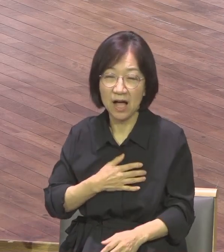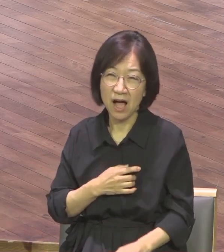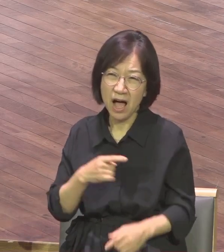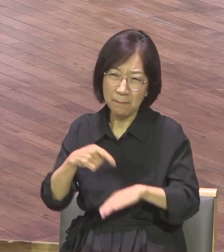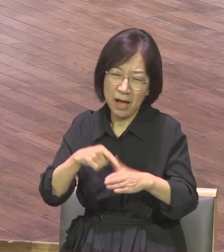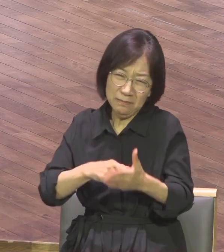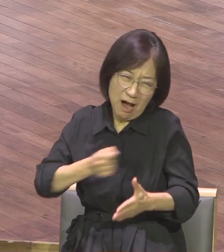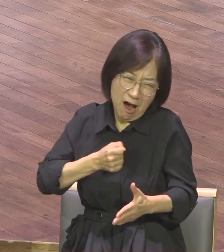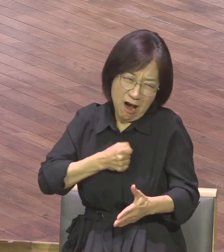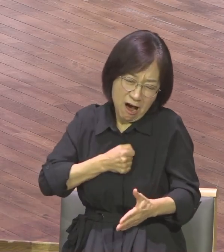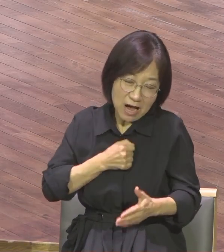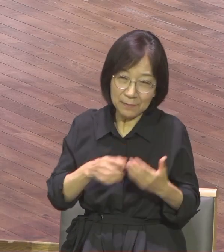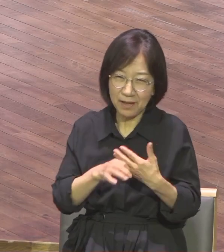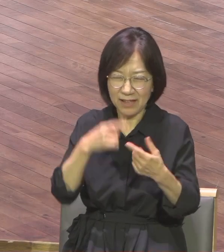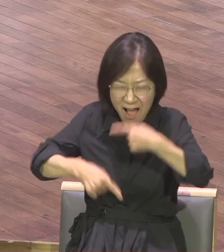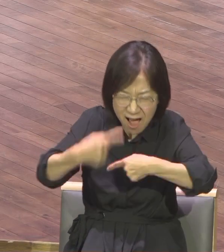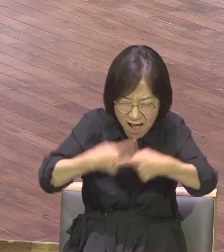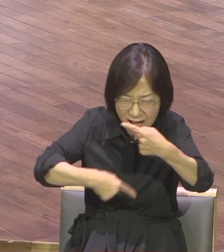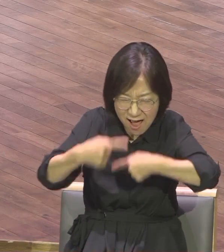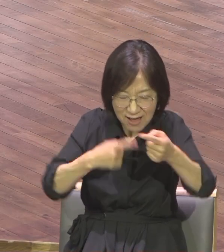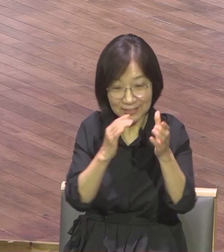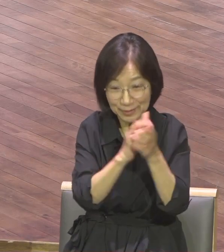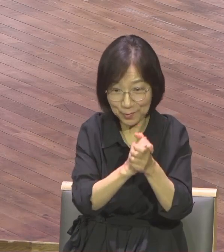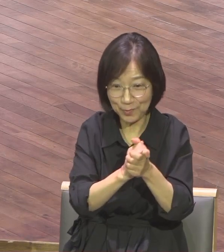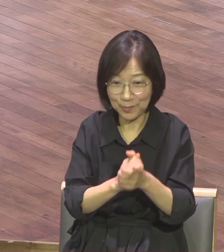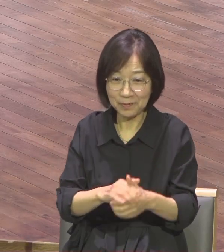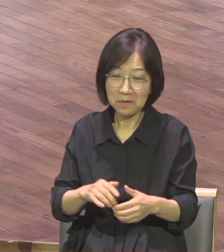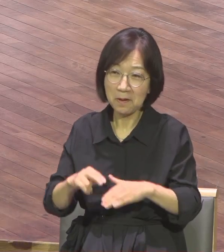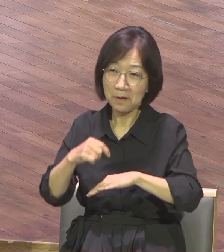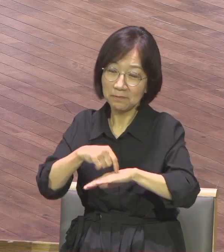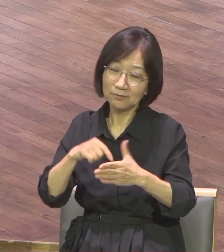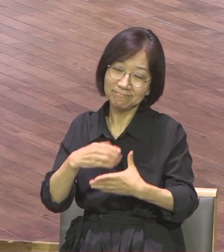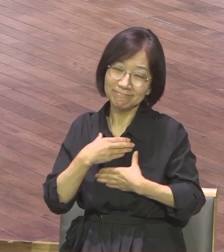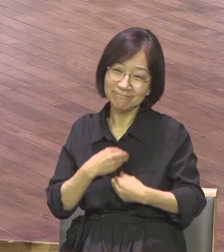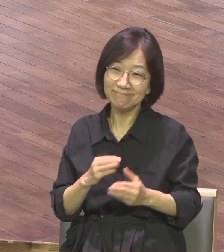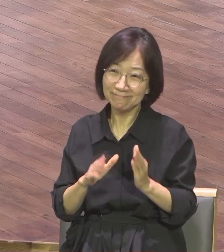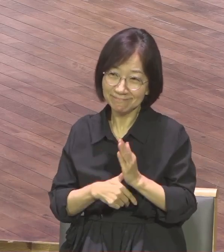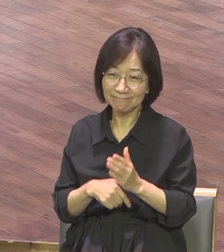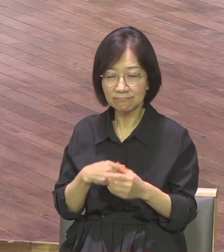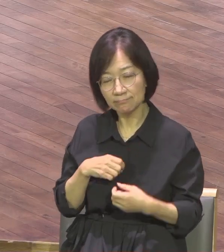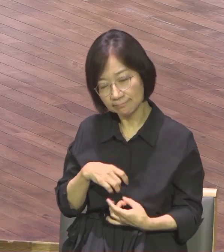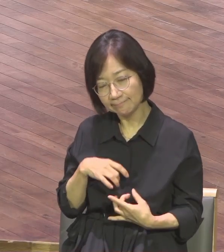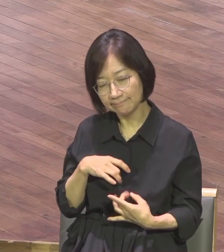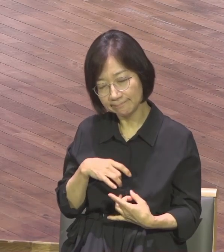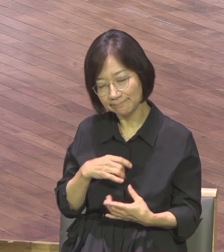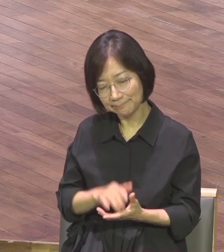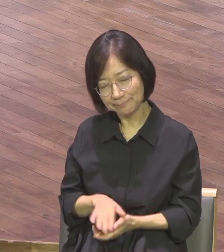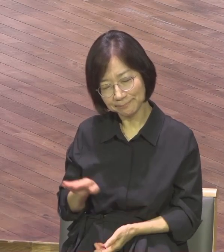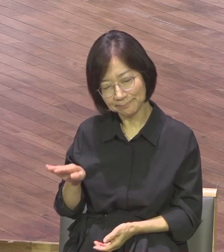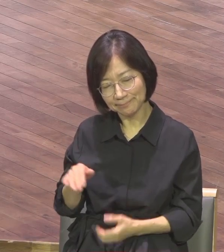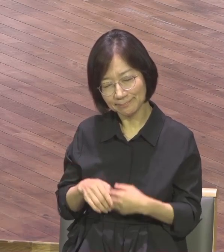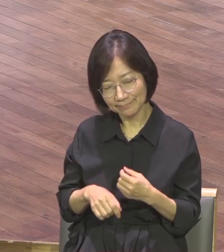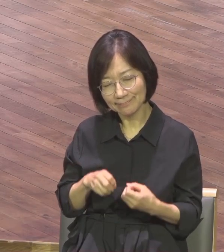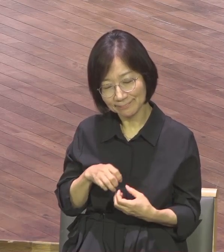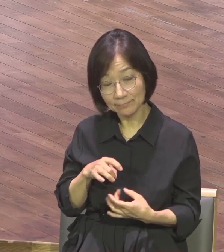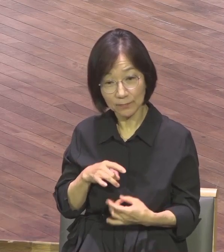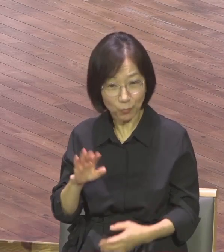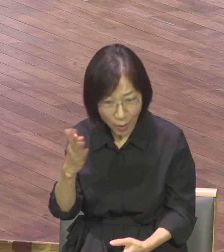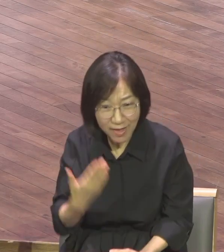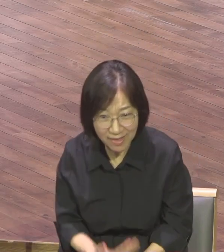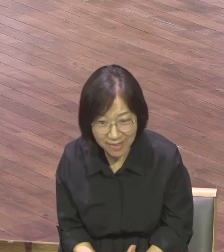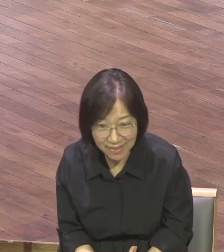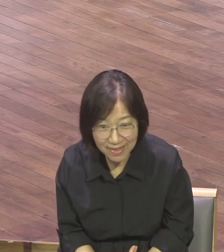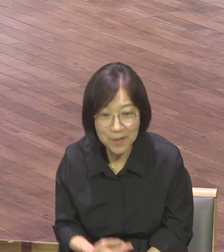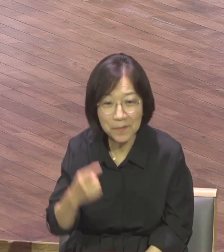때는 조용히 묵상 기도하고 다 들으신대. 함께 하시기 때문에. 어떻게 함께 계세요? 영으로 내